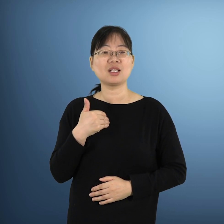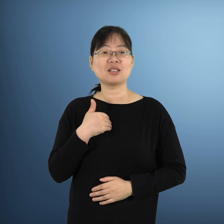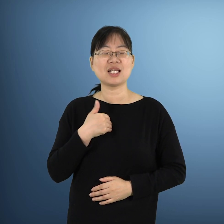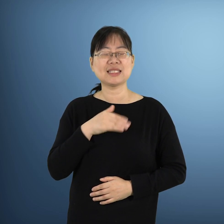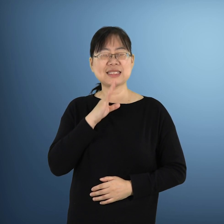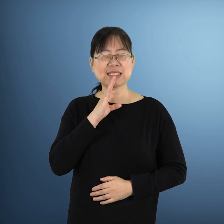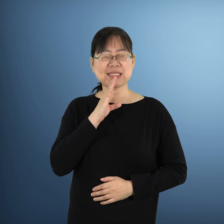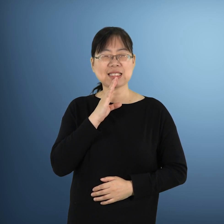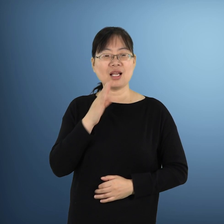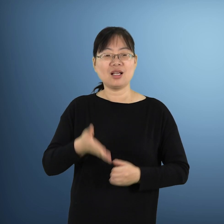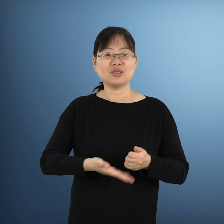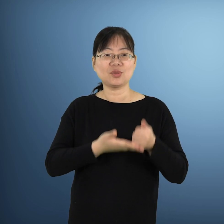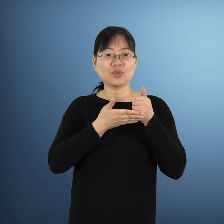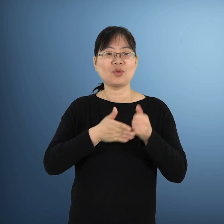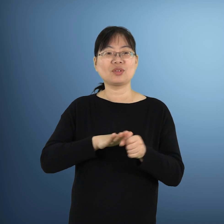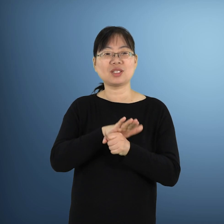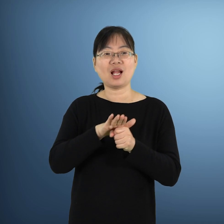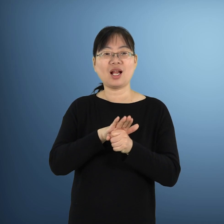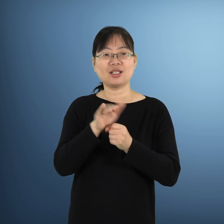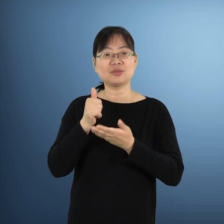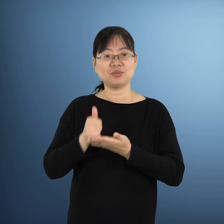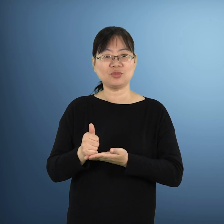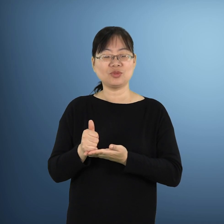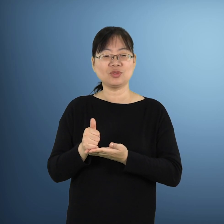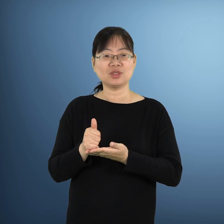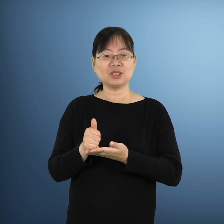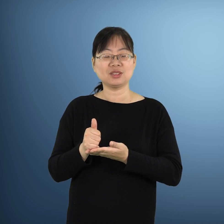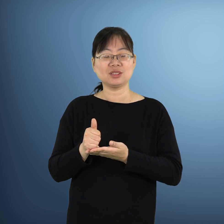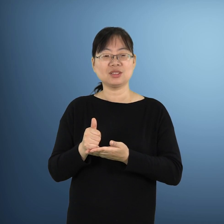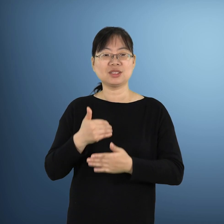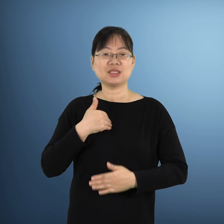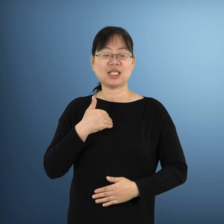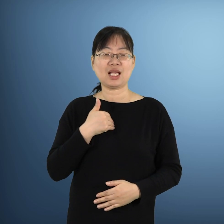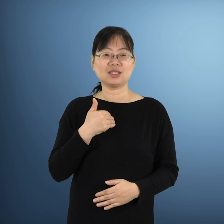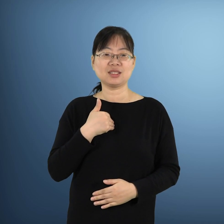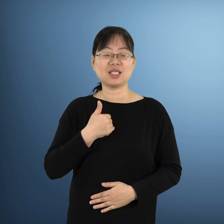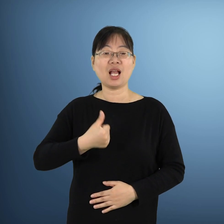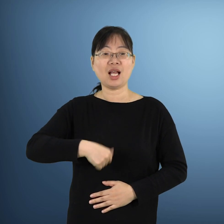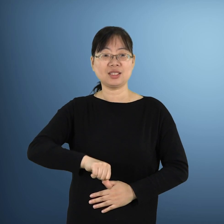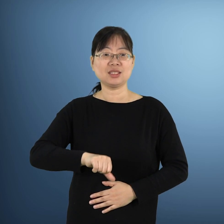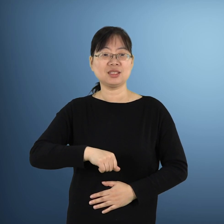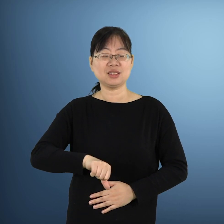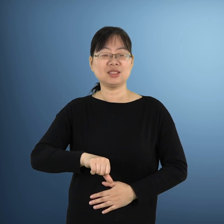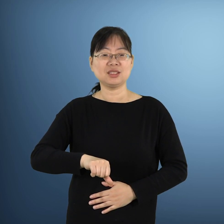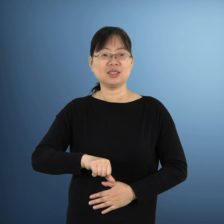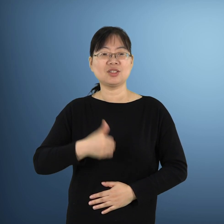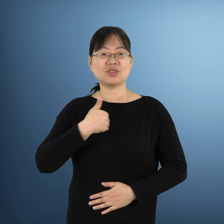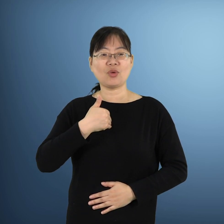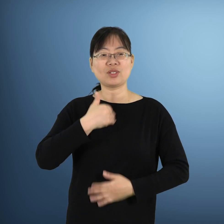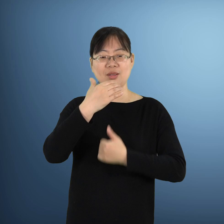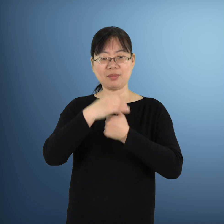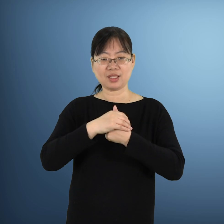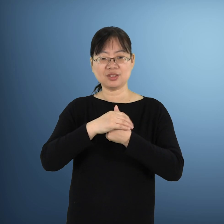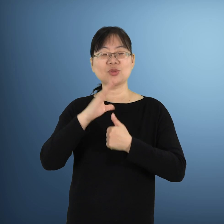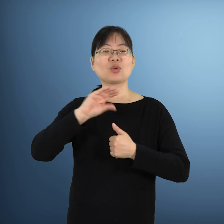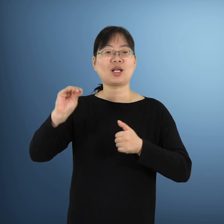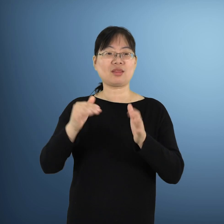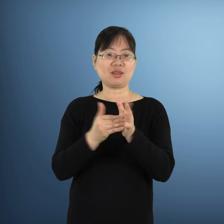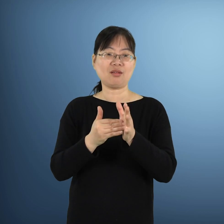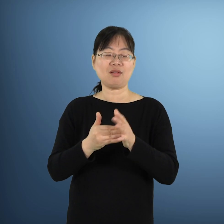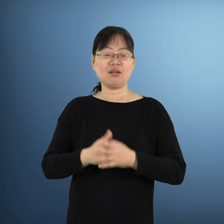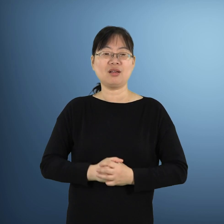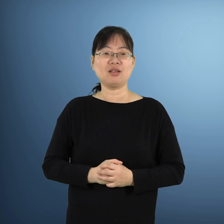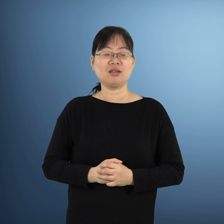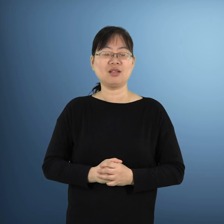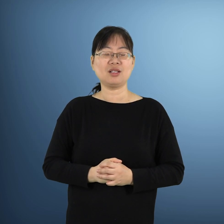제가 정말 존경하고 사랑하는 분이 자기 아들을 저한테 맡기고 갔어요.